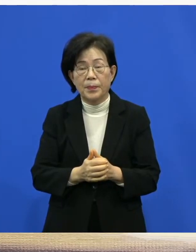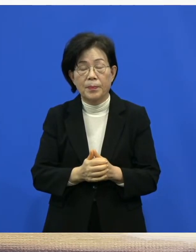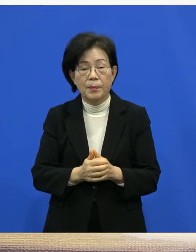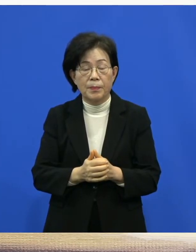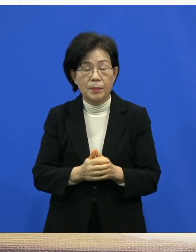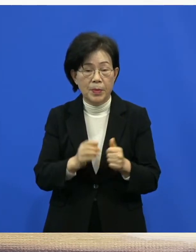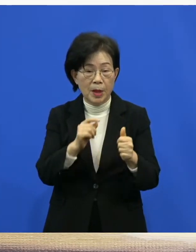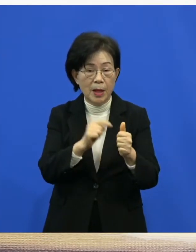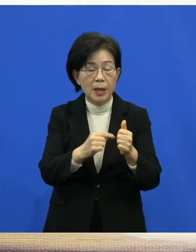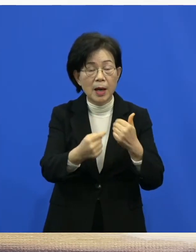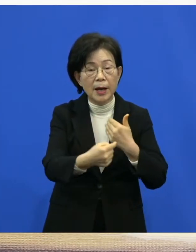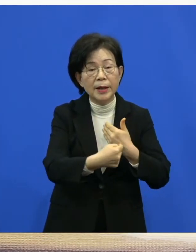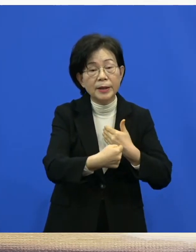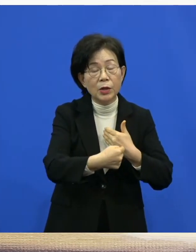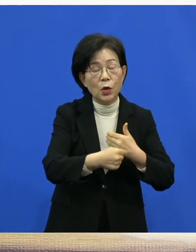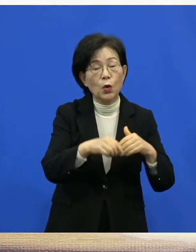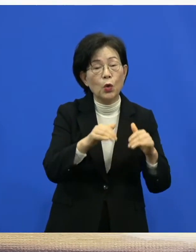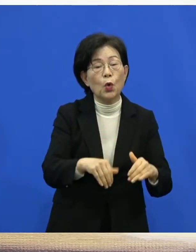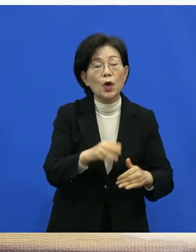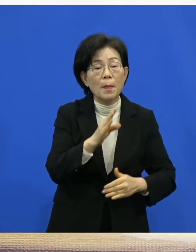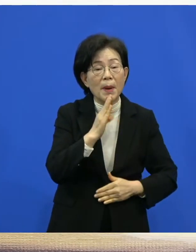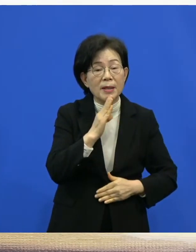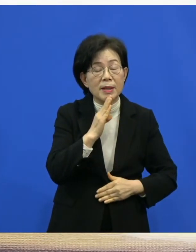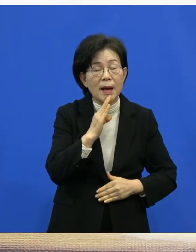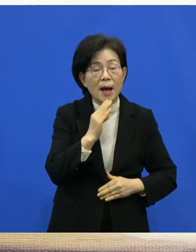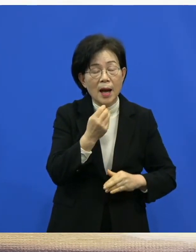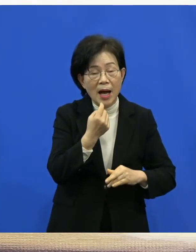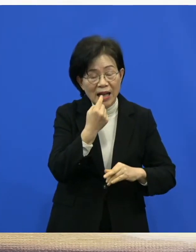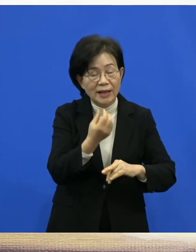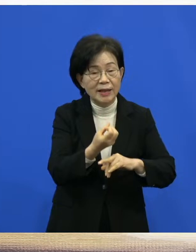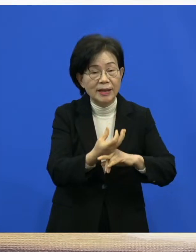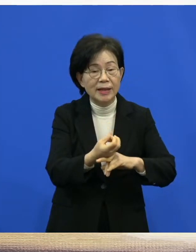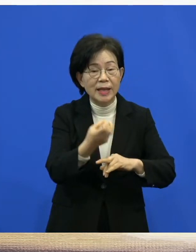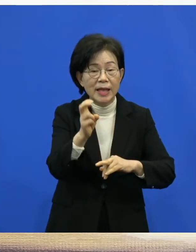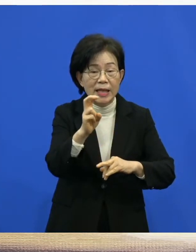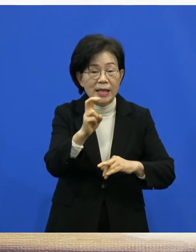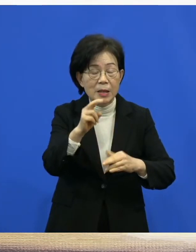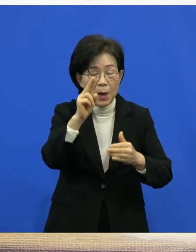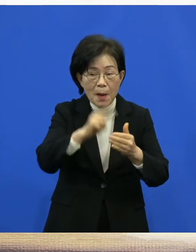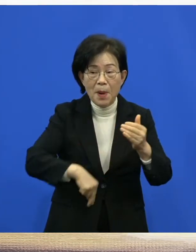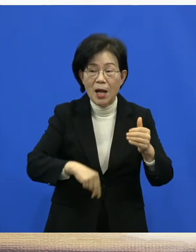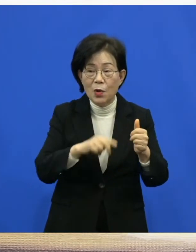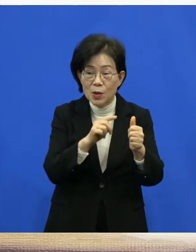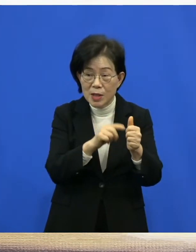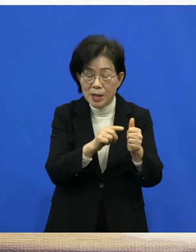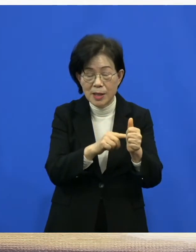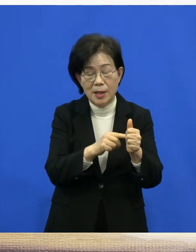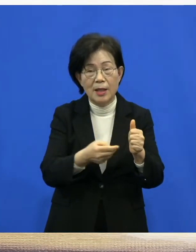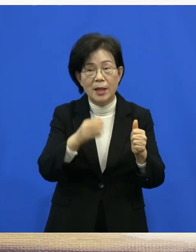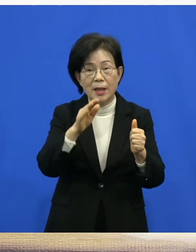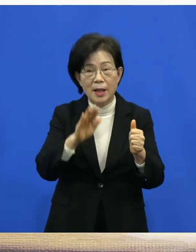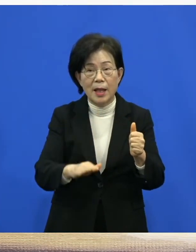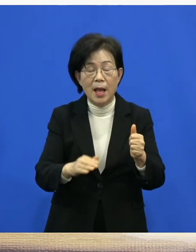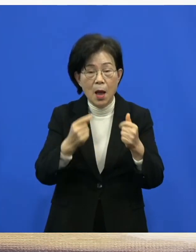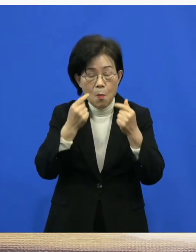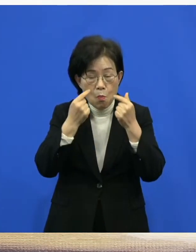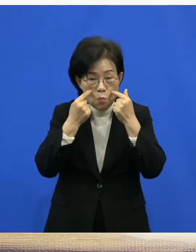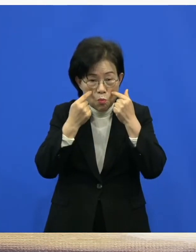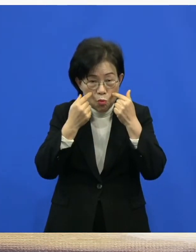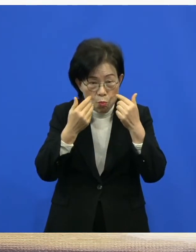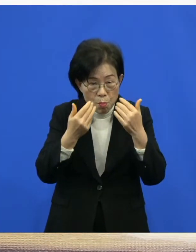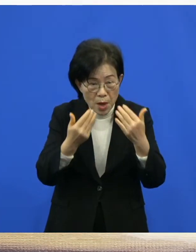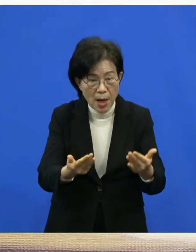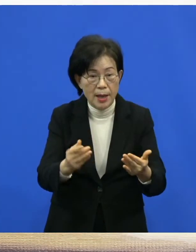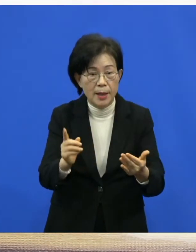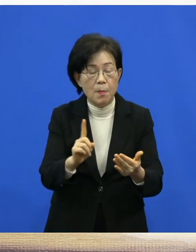그런 끝으로는 노예예요. 은 28년 신분입니다. 요셉이 원하고 바라던 길로 온 건 아니에요. 그러나 분명히 확신할